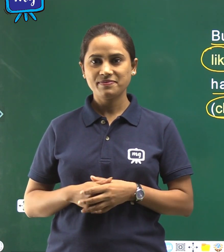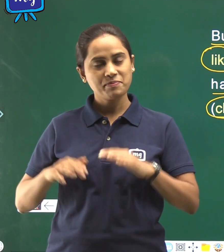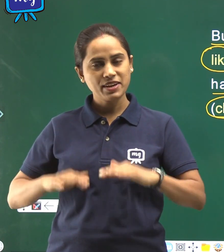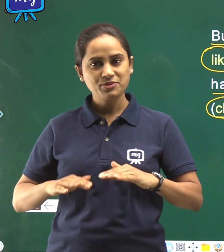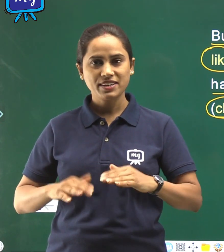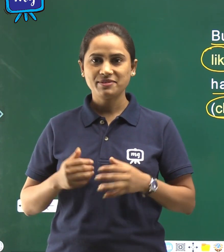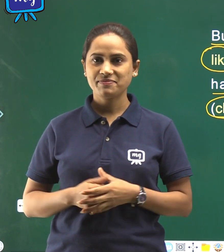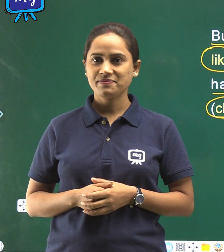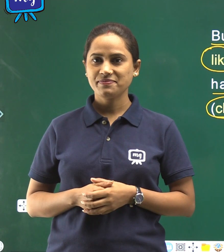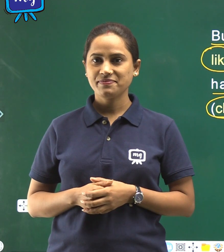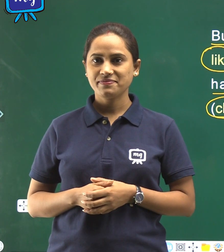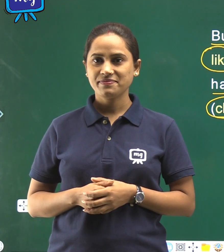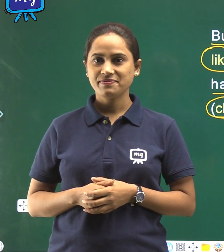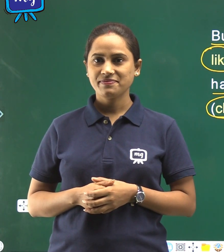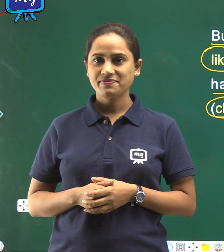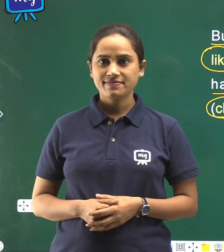बचपन.